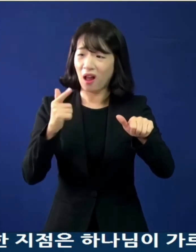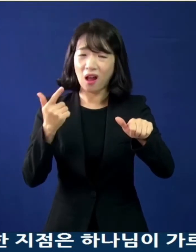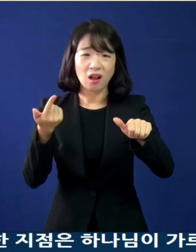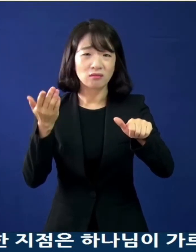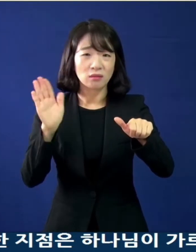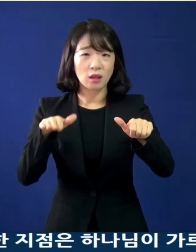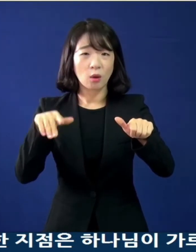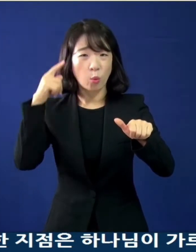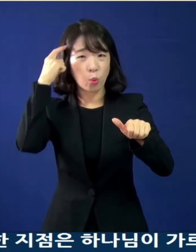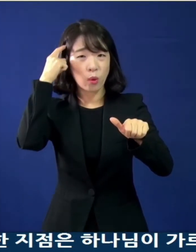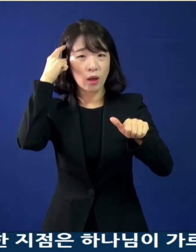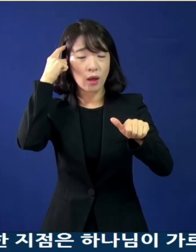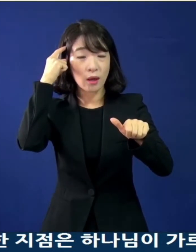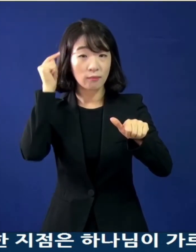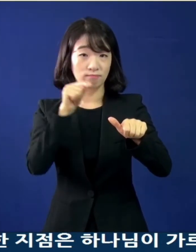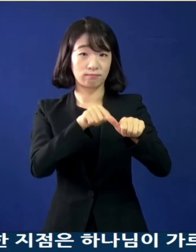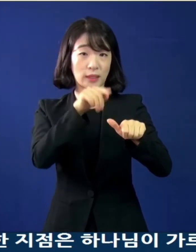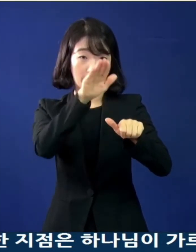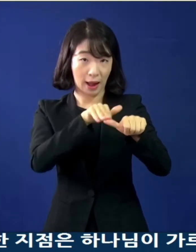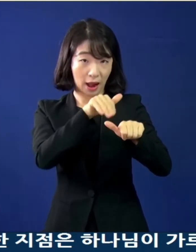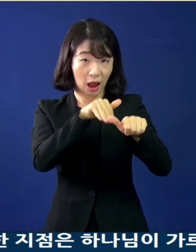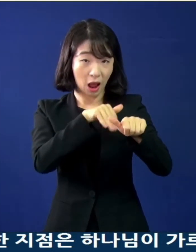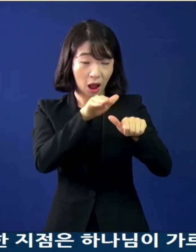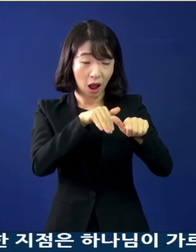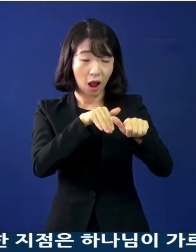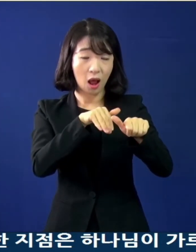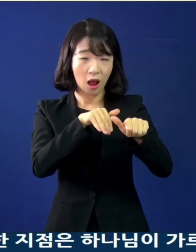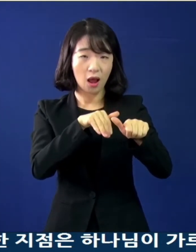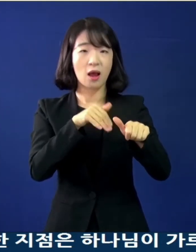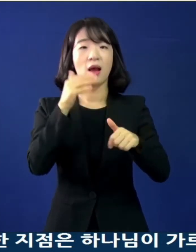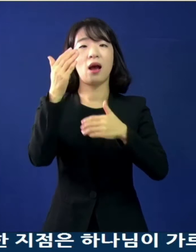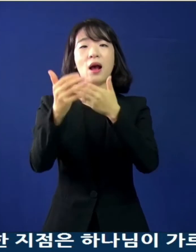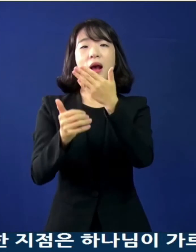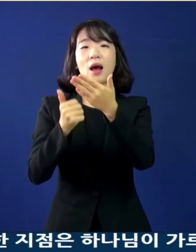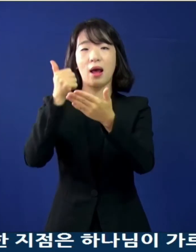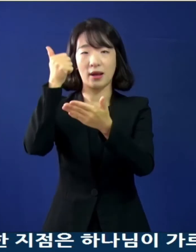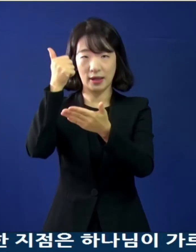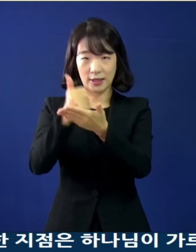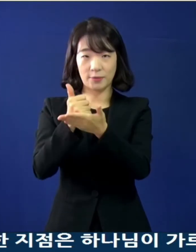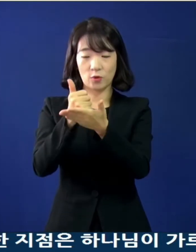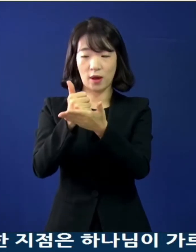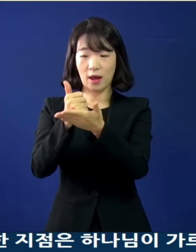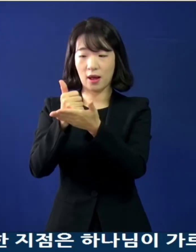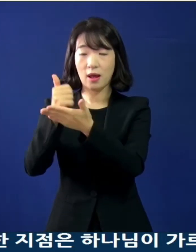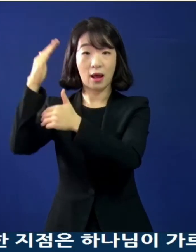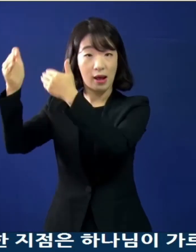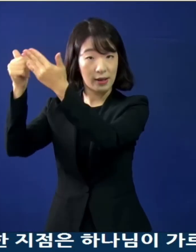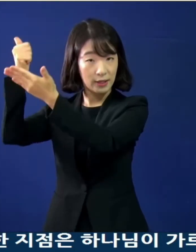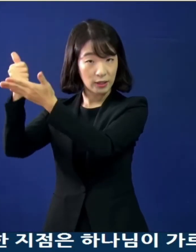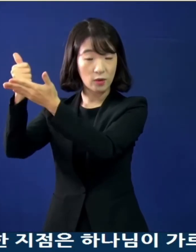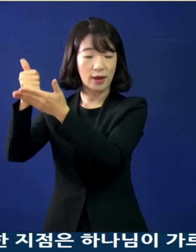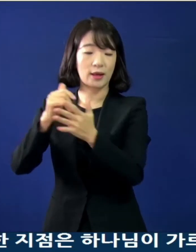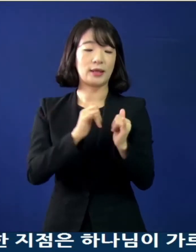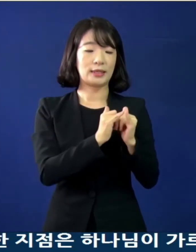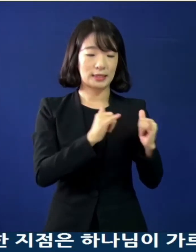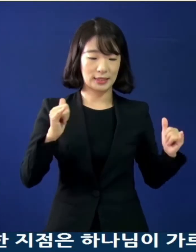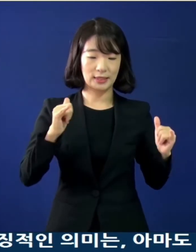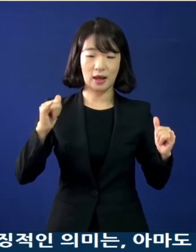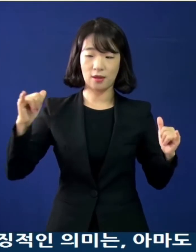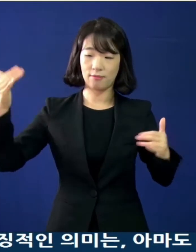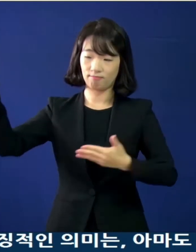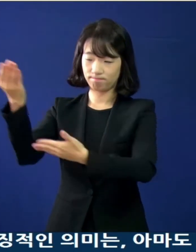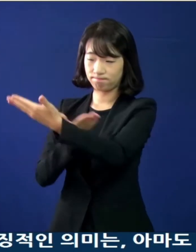그 장소를 통해서 하나님과 인간의 세계가 교통되어질 수 있는 은밀한